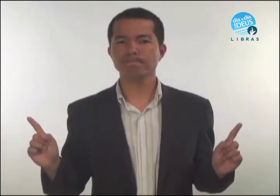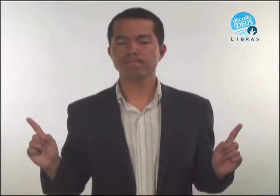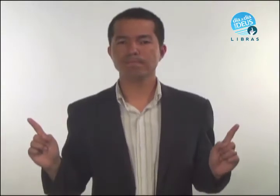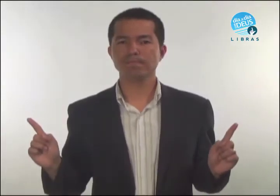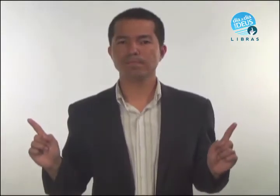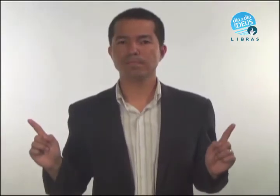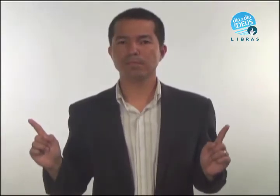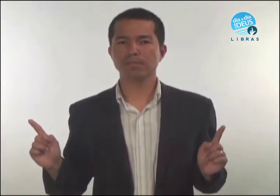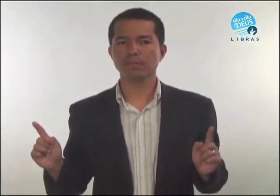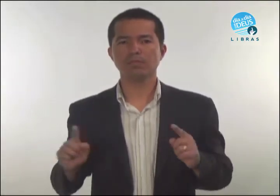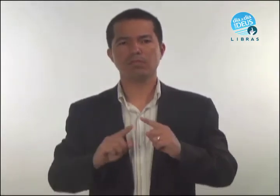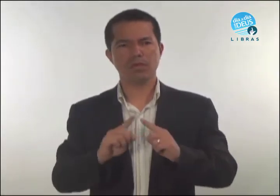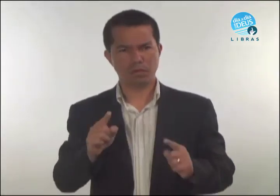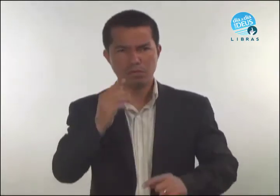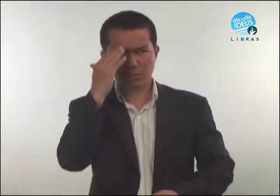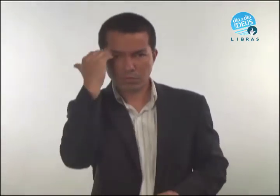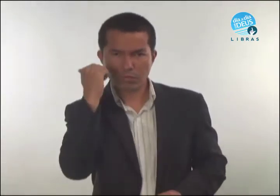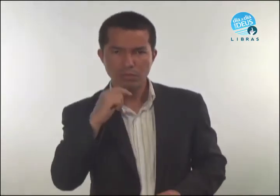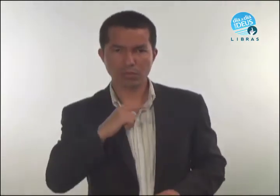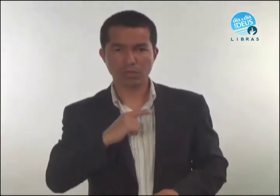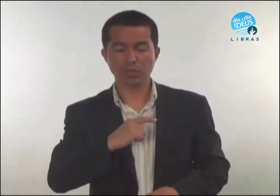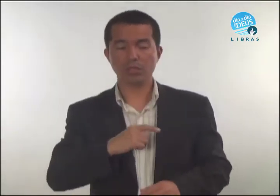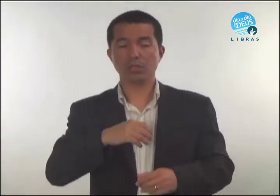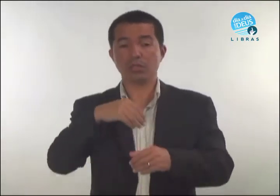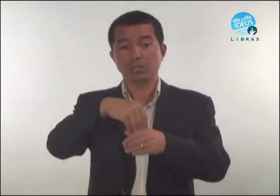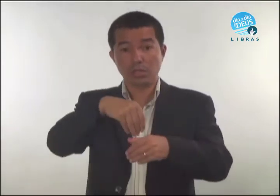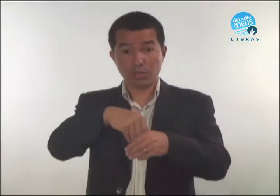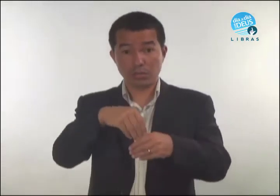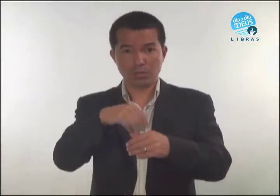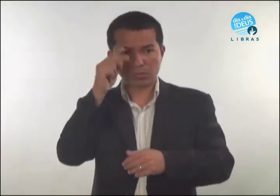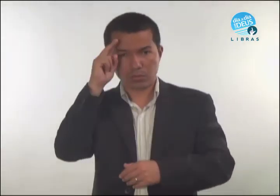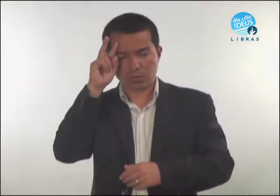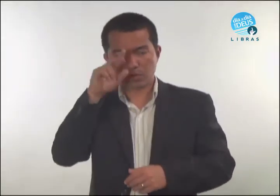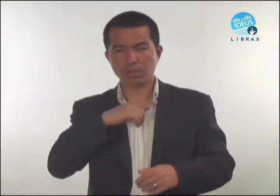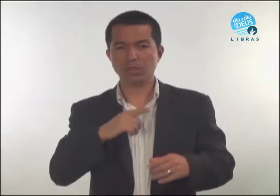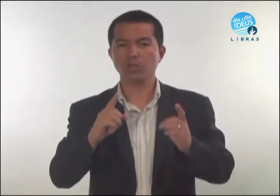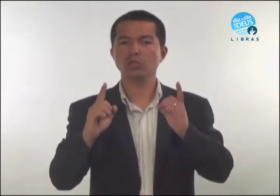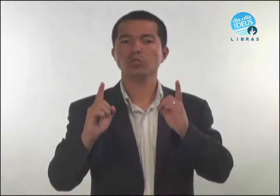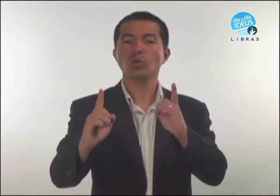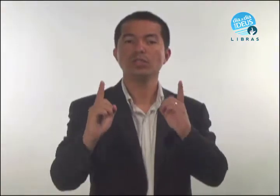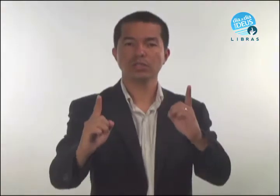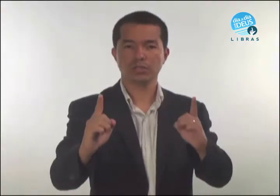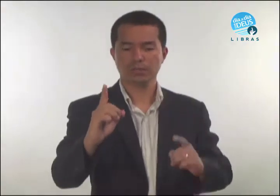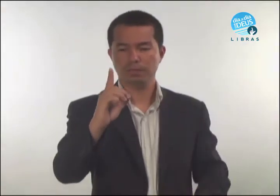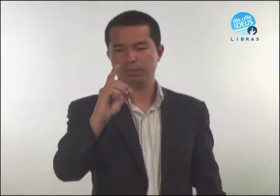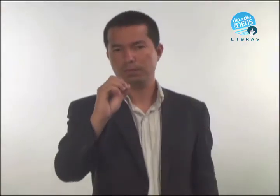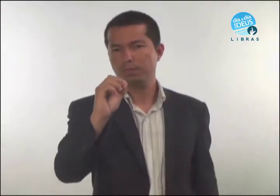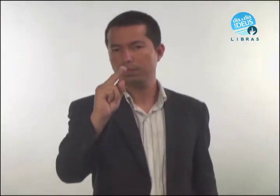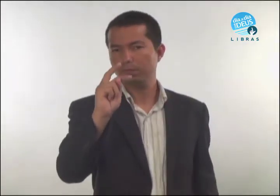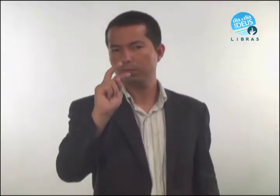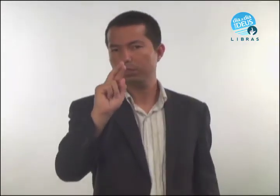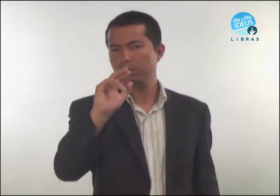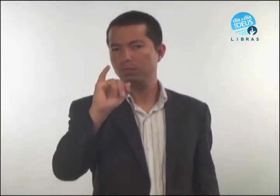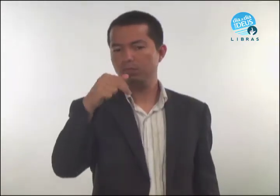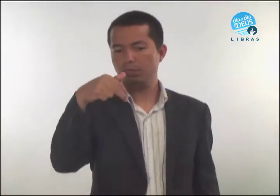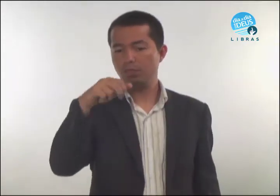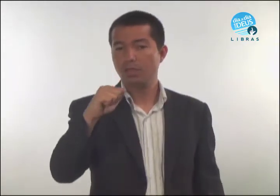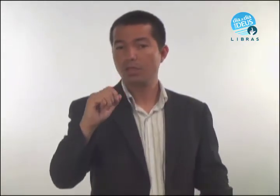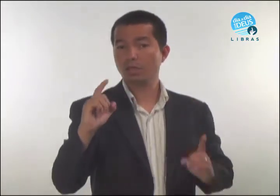Mas aqui por trás tem uma doutrina bíblica que às vezes nós tememos ensinar, e muita gente teme ensinar.